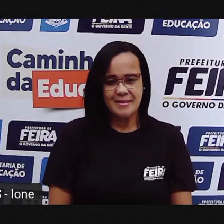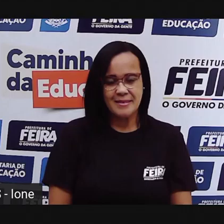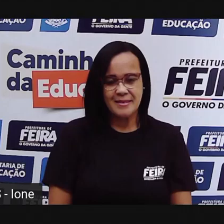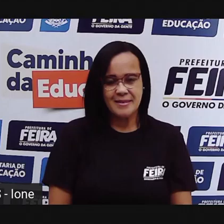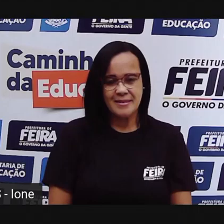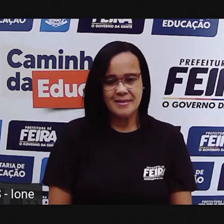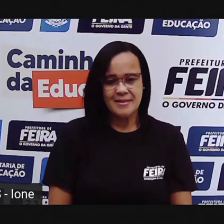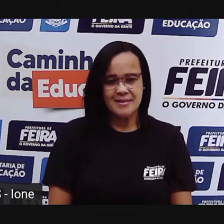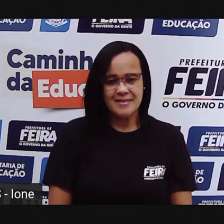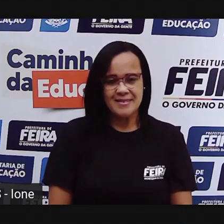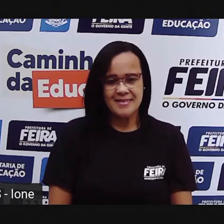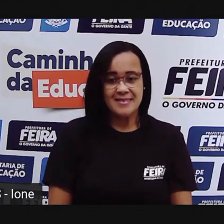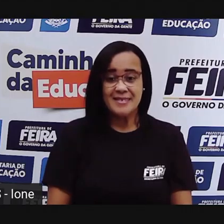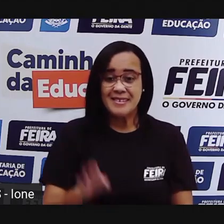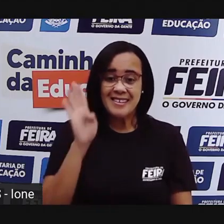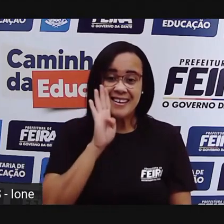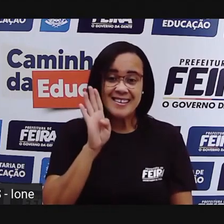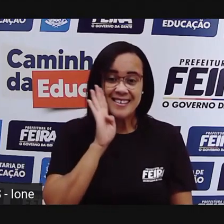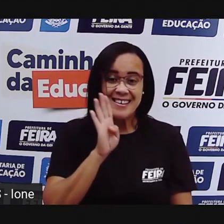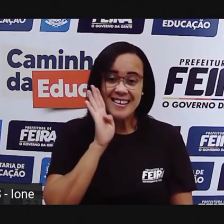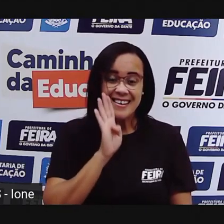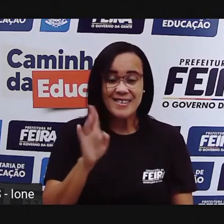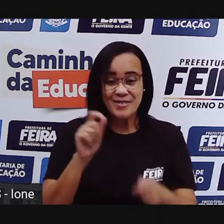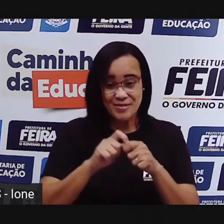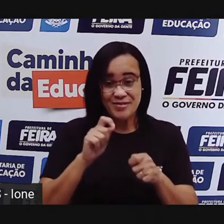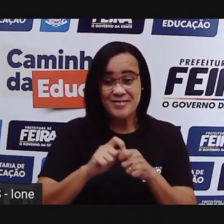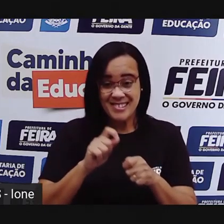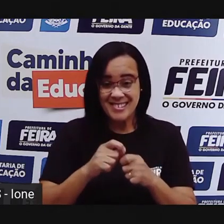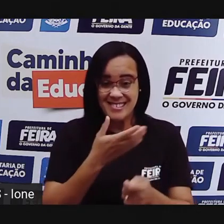Ei, que tá ficando bacana, hein?